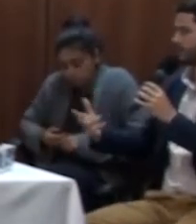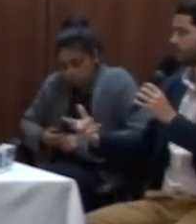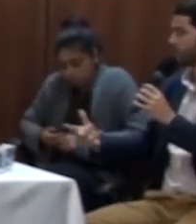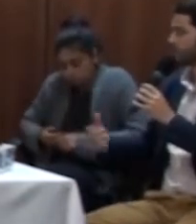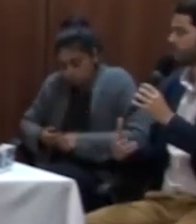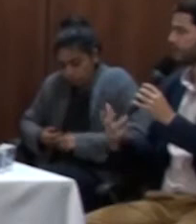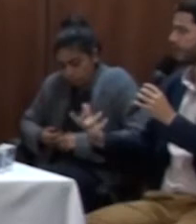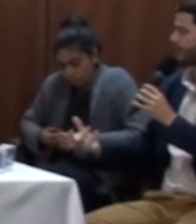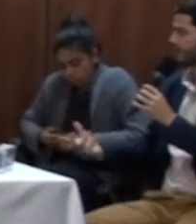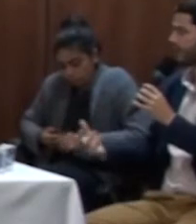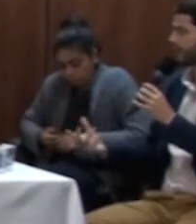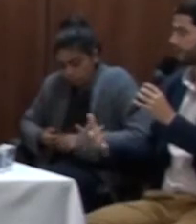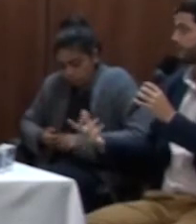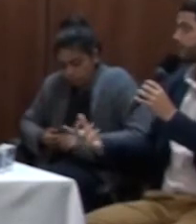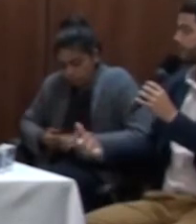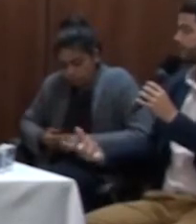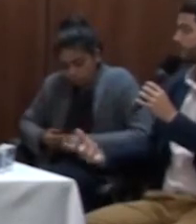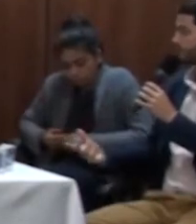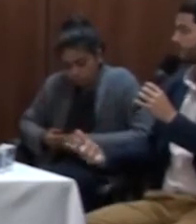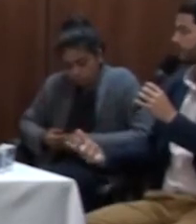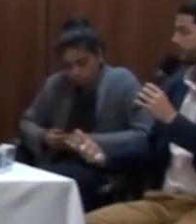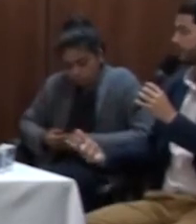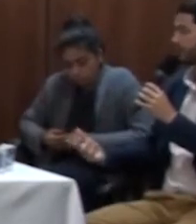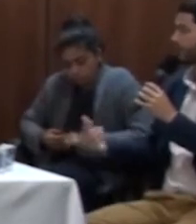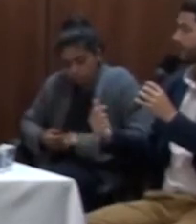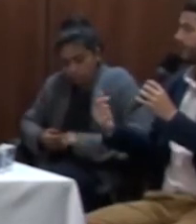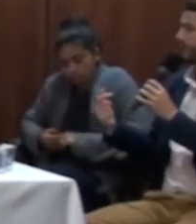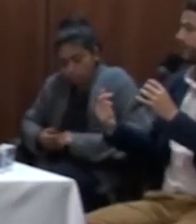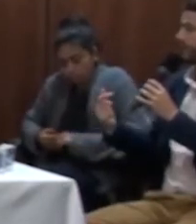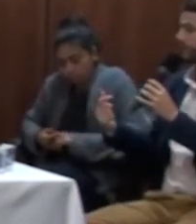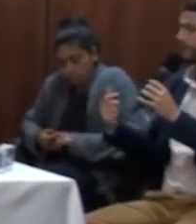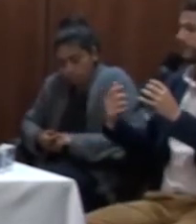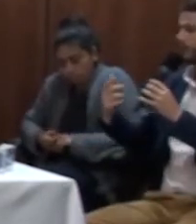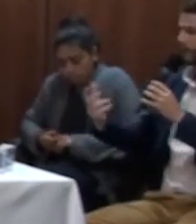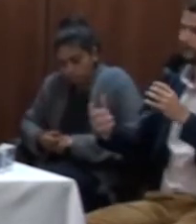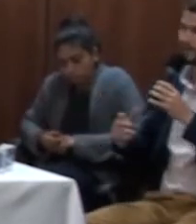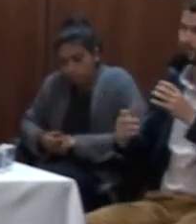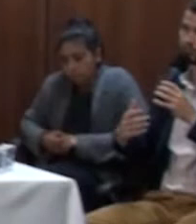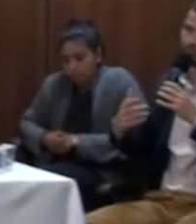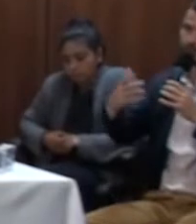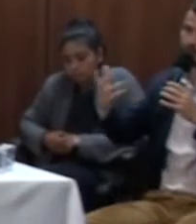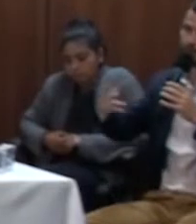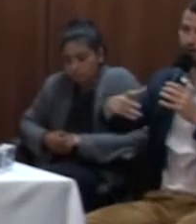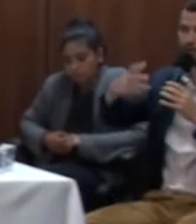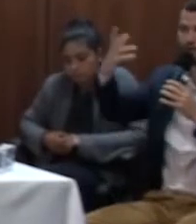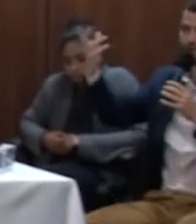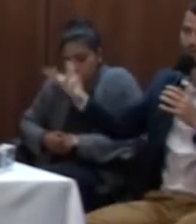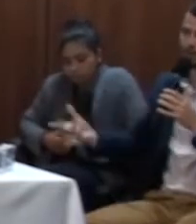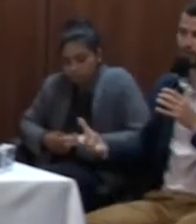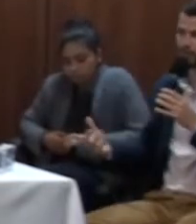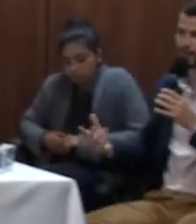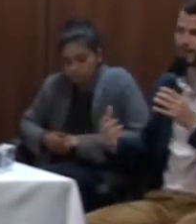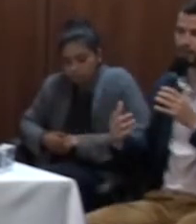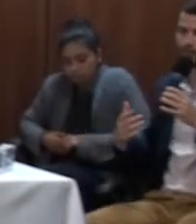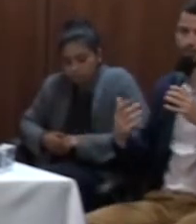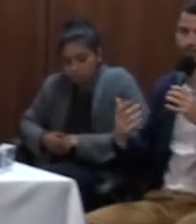especialmente da parte cirúrgica, se recairia principalmente com o poder estadual. Ok, mas o poder estadual é uma coisa